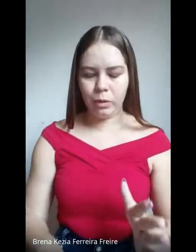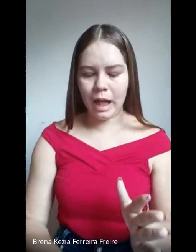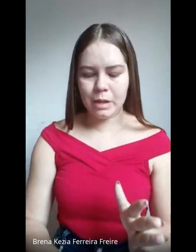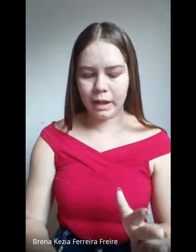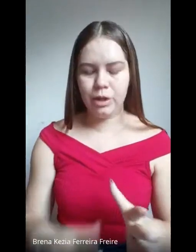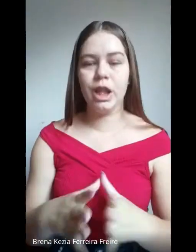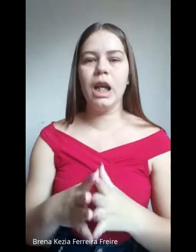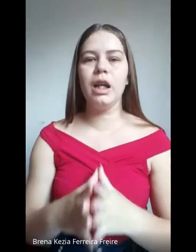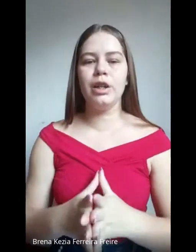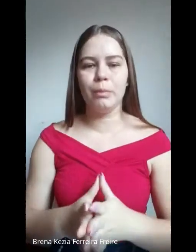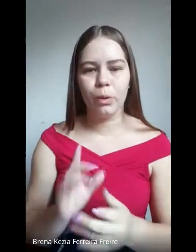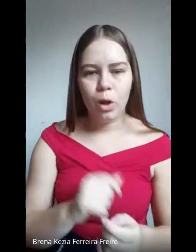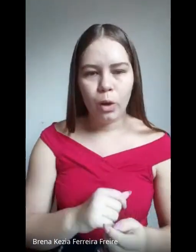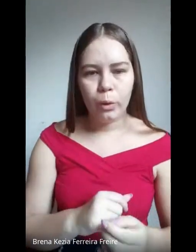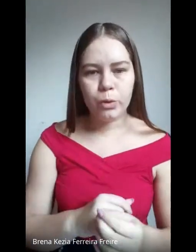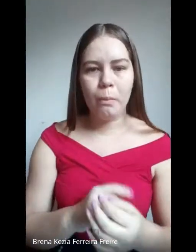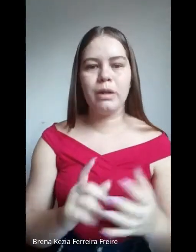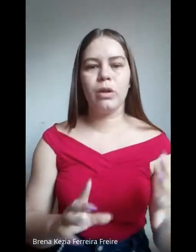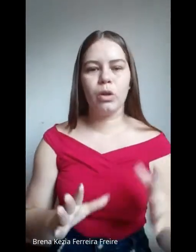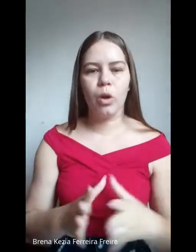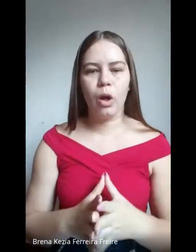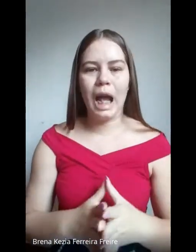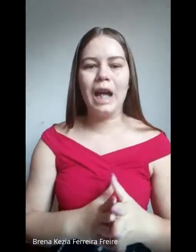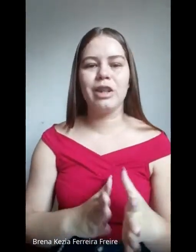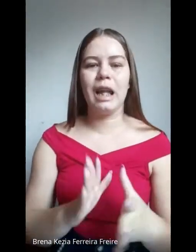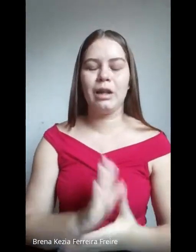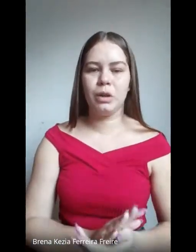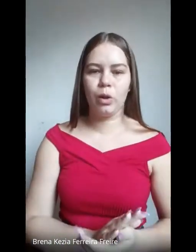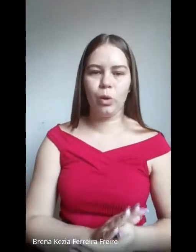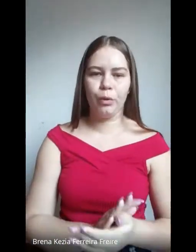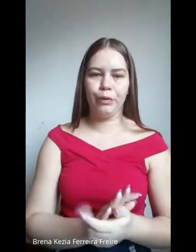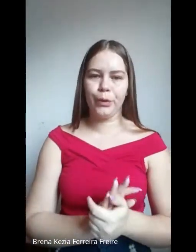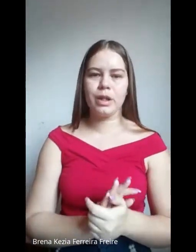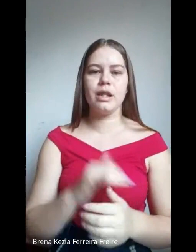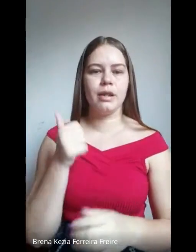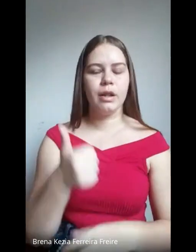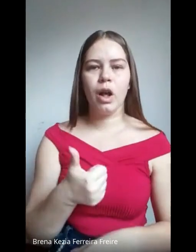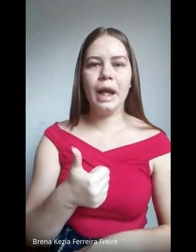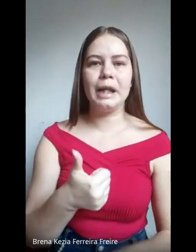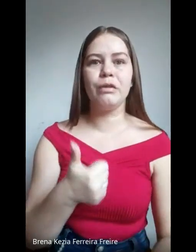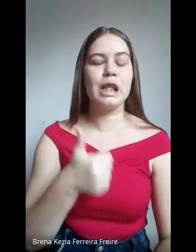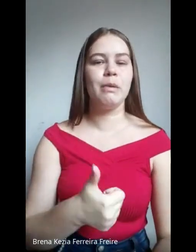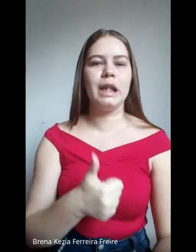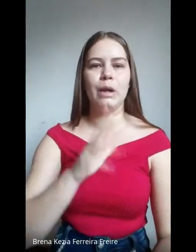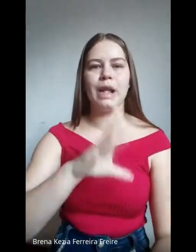caso aqui, tinha ânimo. O João Pedro colocou coragem, a Duda colocou forças. Correto. Vocês poderiam usar